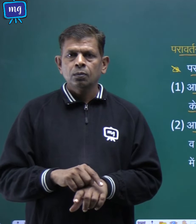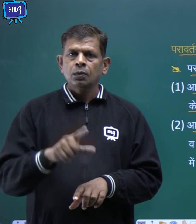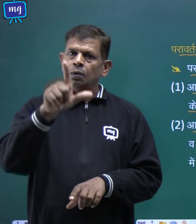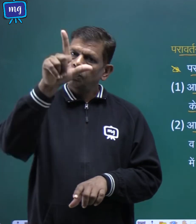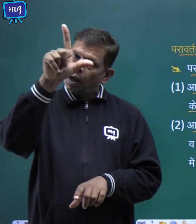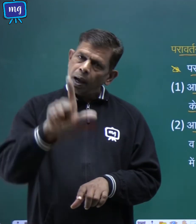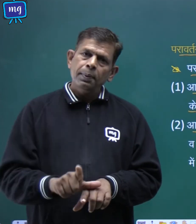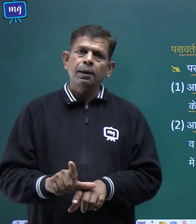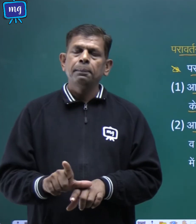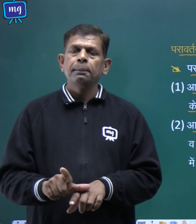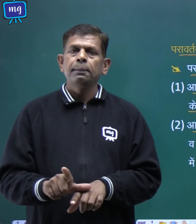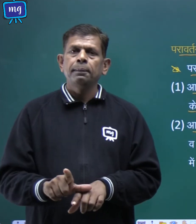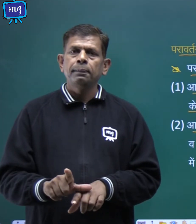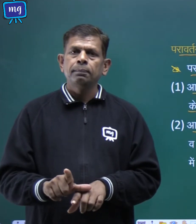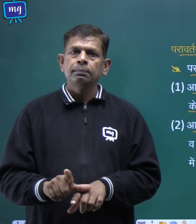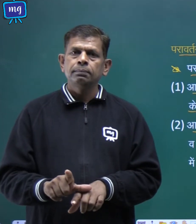व अभिलंब